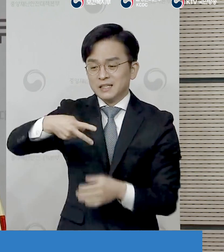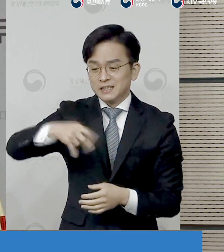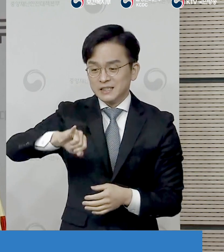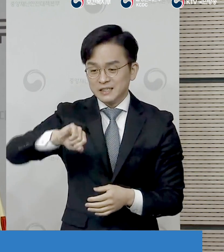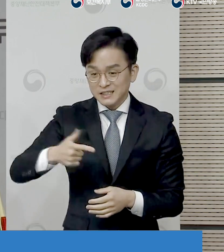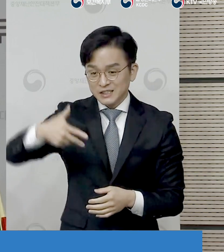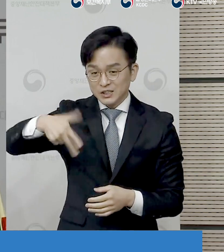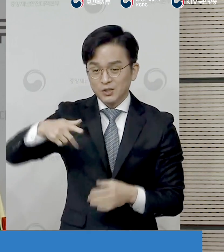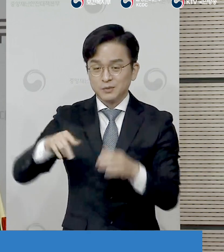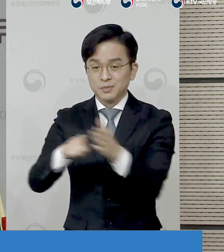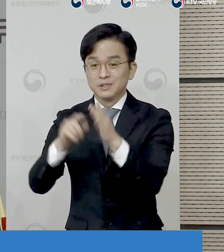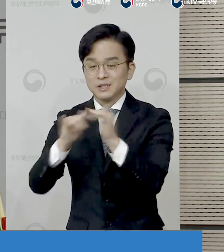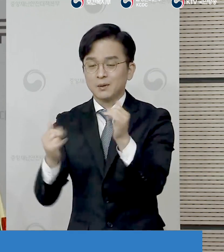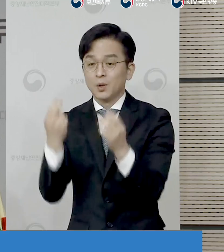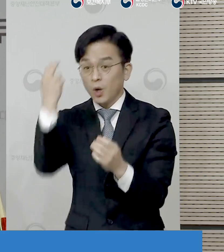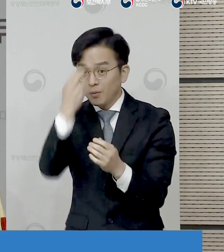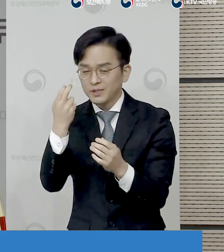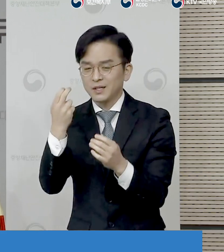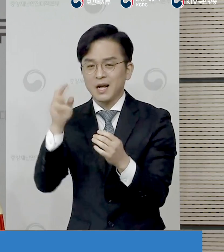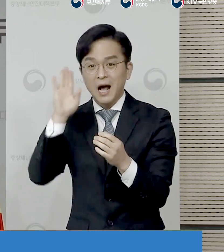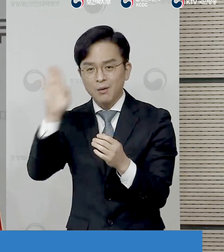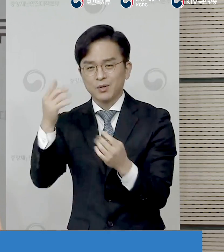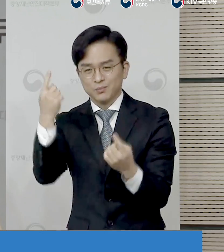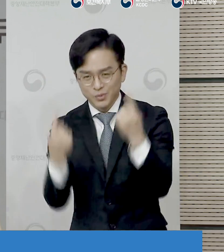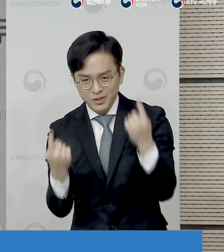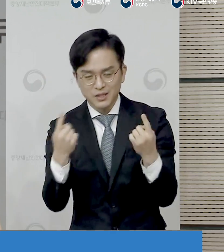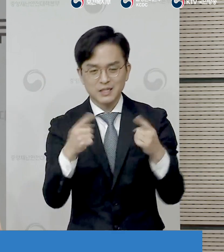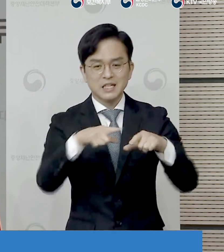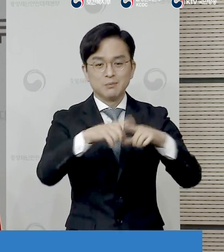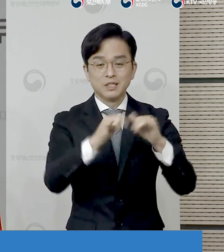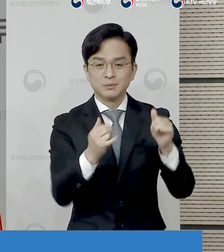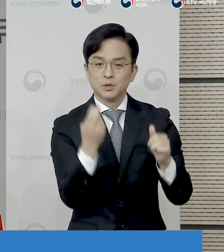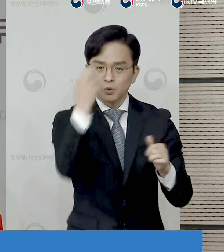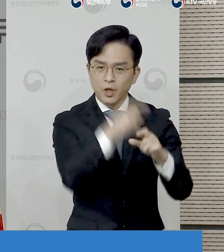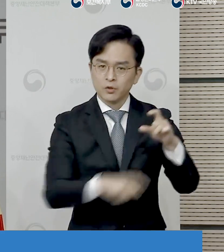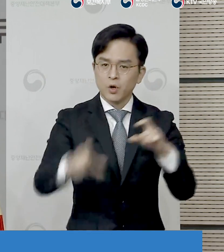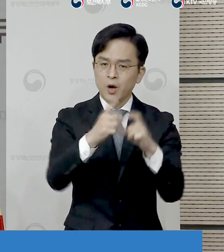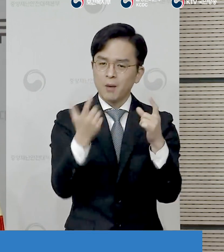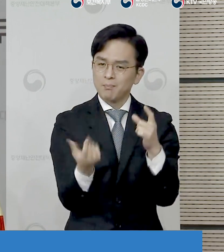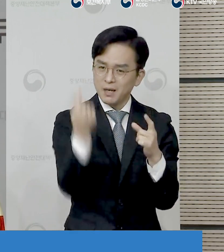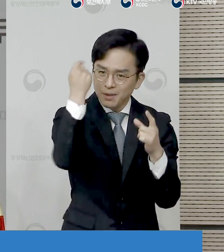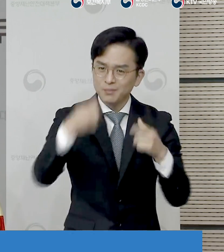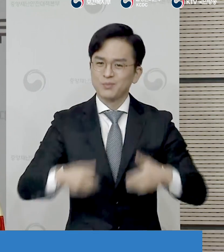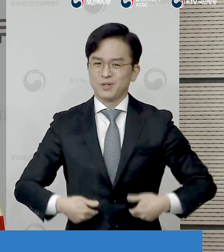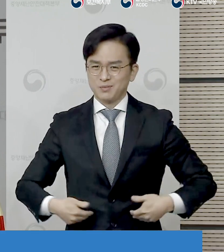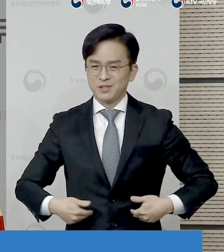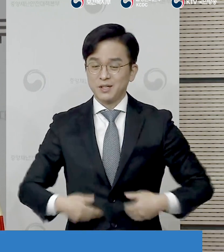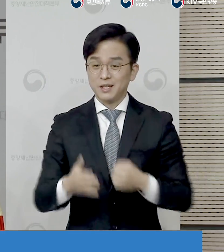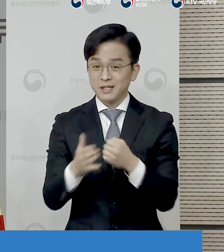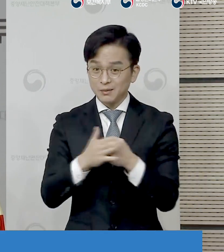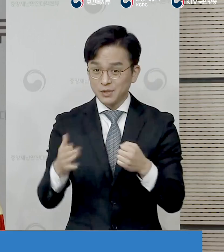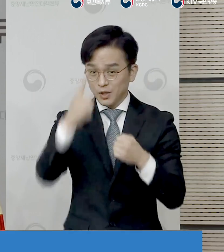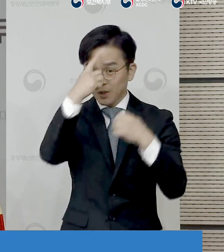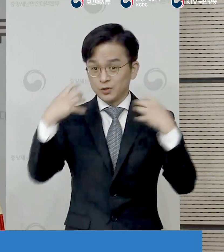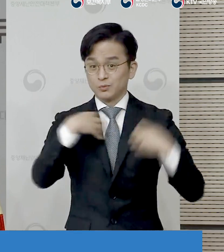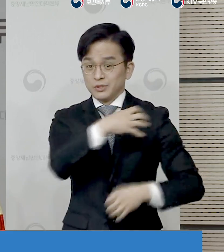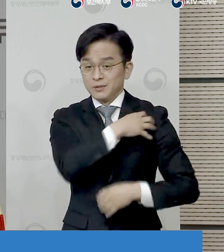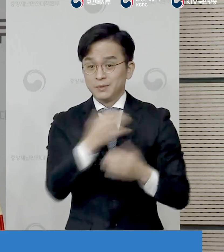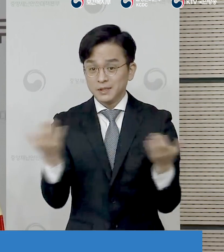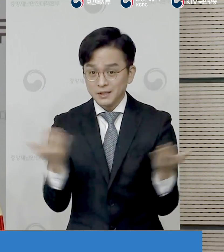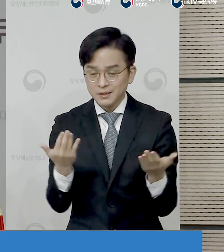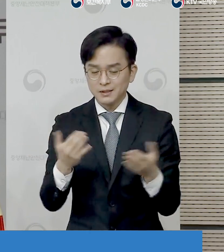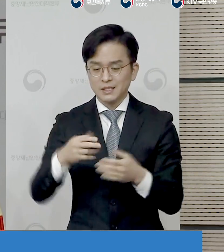더 확대할 필요성이 있다고 봅니다. 이에 따라 방역 당국은 신천지교회 신도들에 대해서